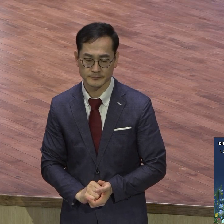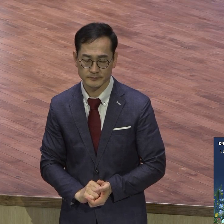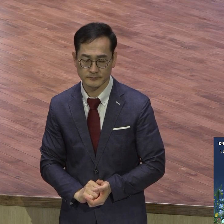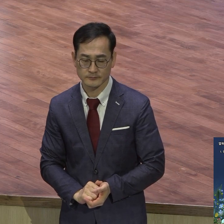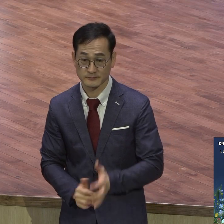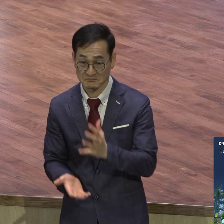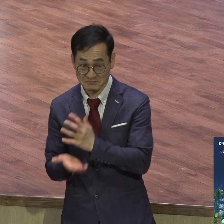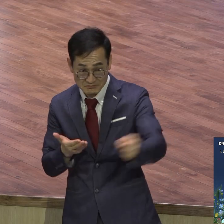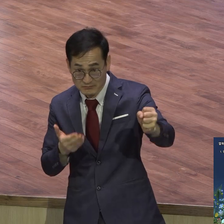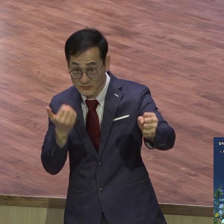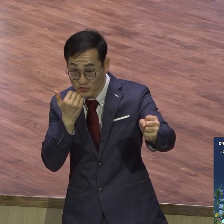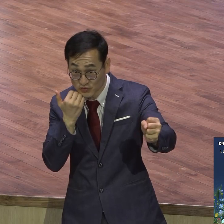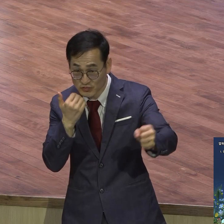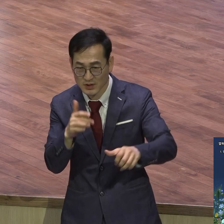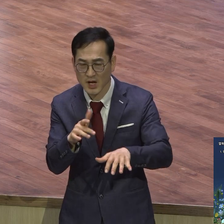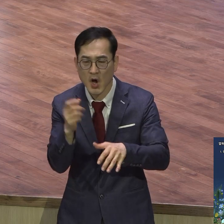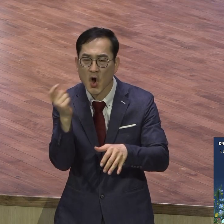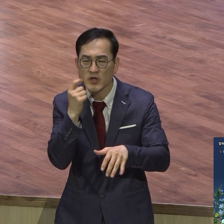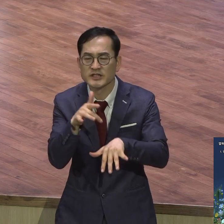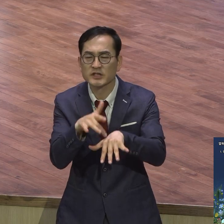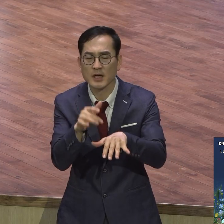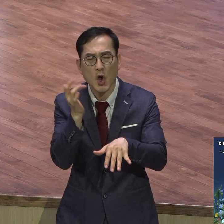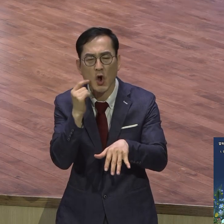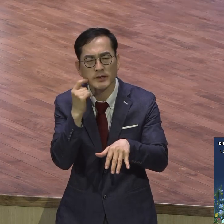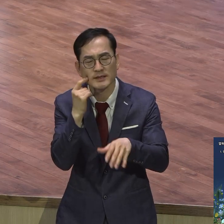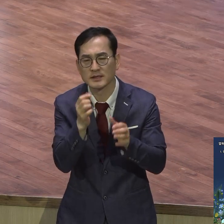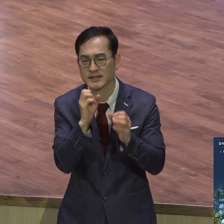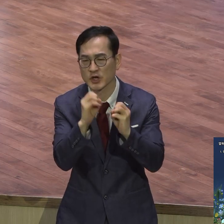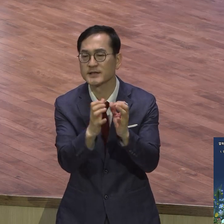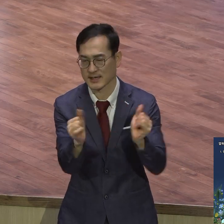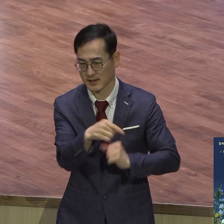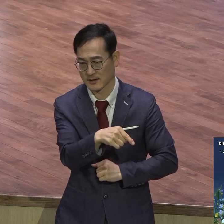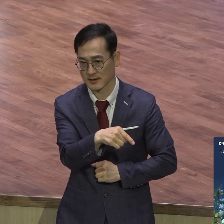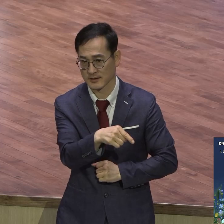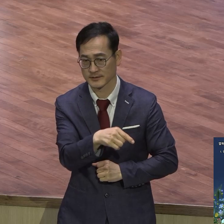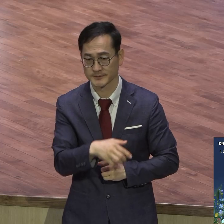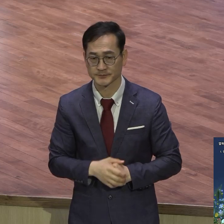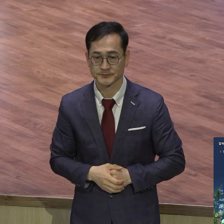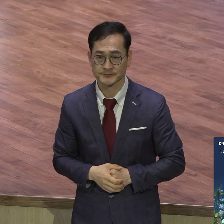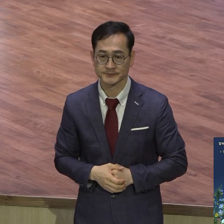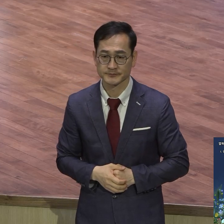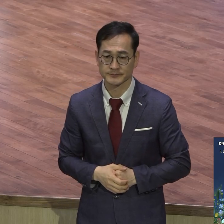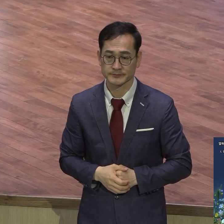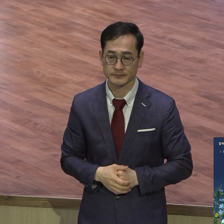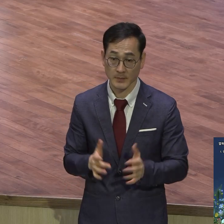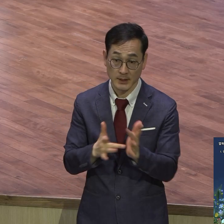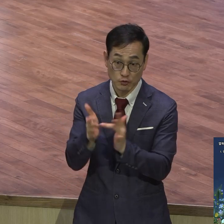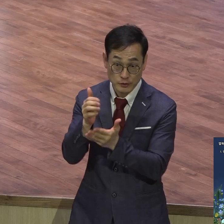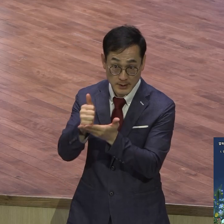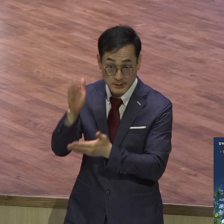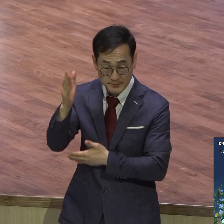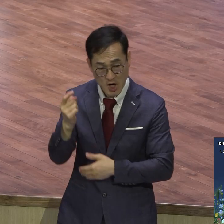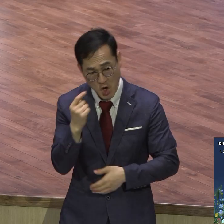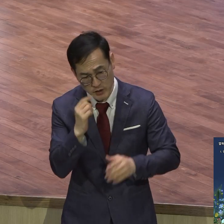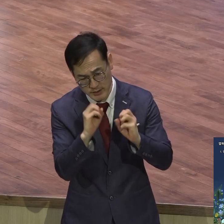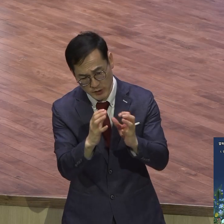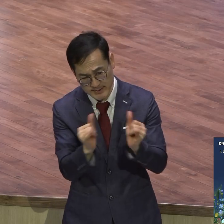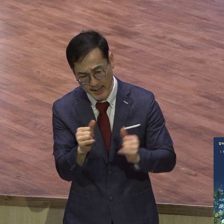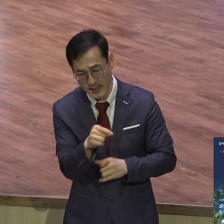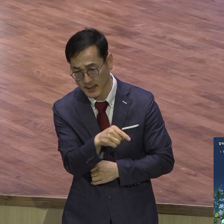거짓 선지자라고 했어요. 거짓 선지자 예수님께서 일차적으로 말씀하신 거짓